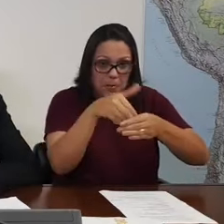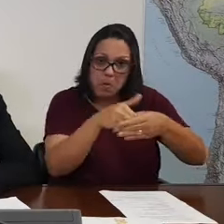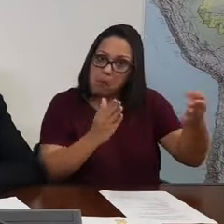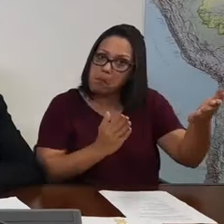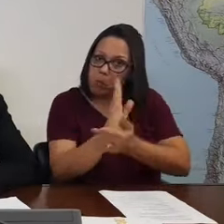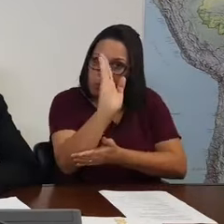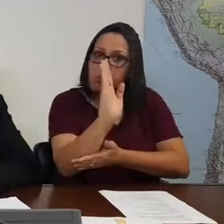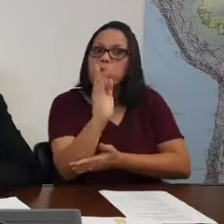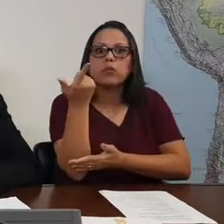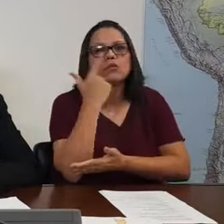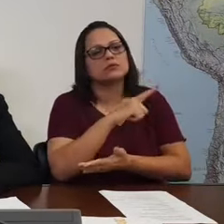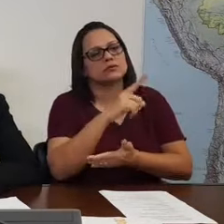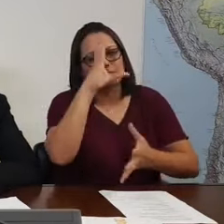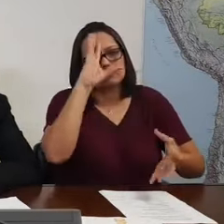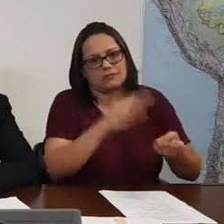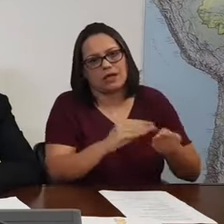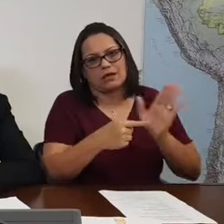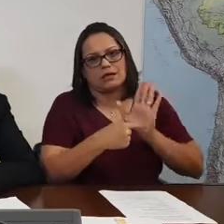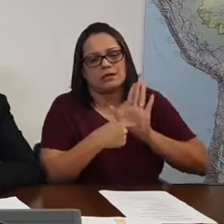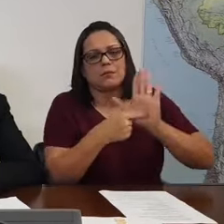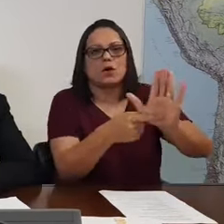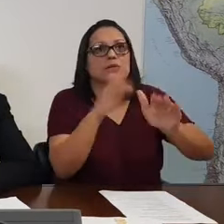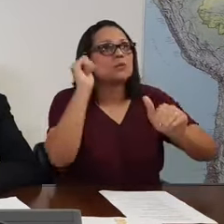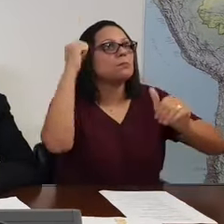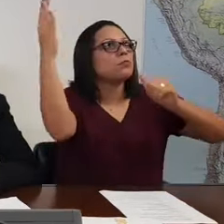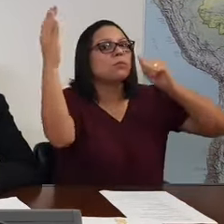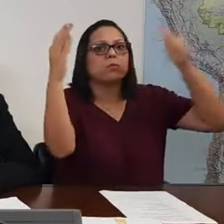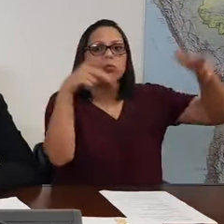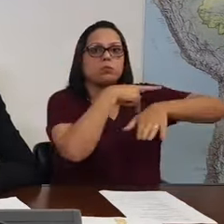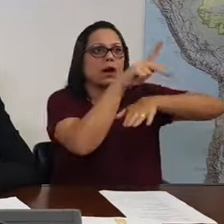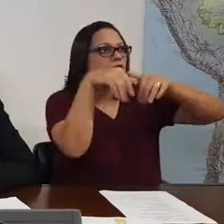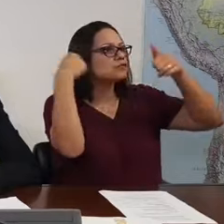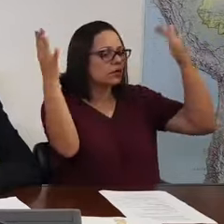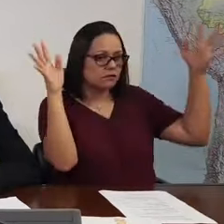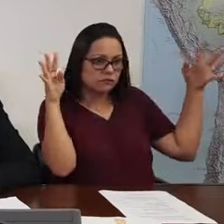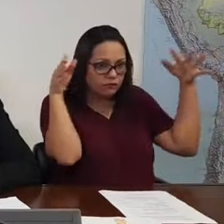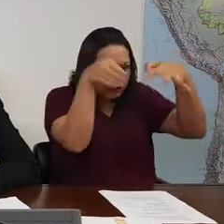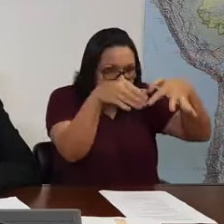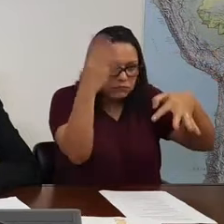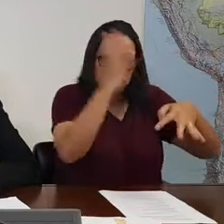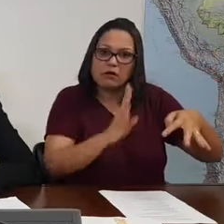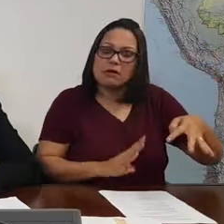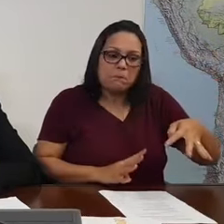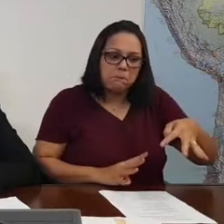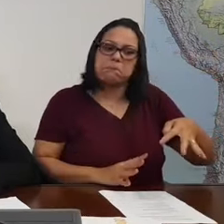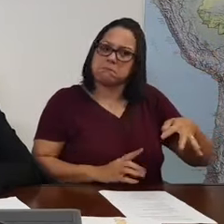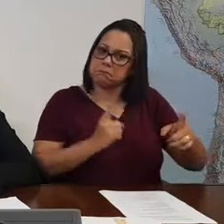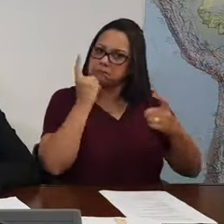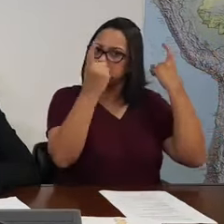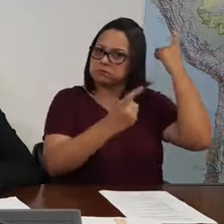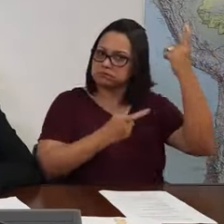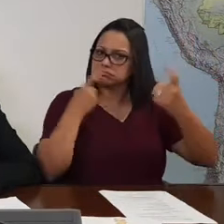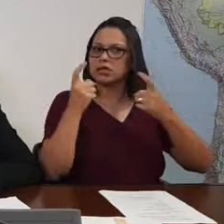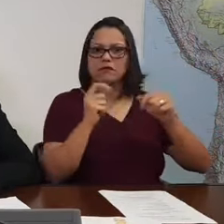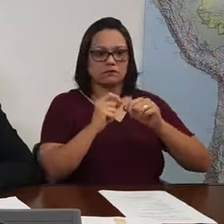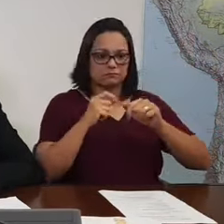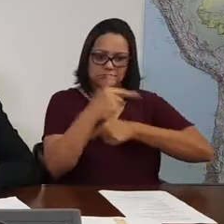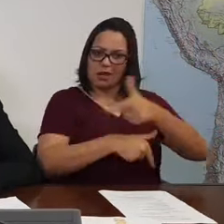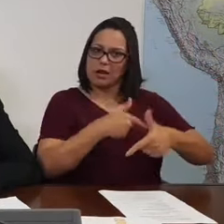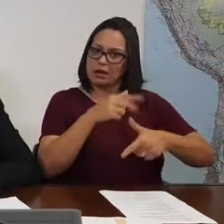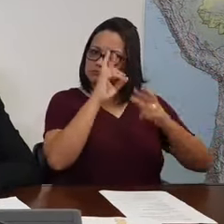certo? E isso é um sinalizador para investidores de fora e de dentro que o Brasil está preocupado em fazer o dever de